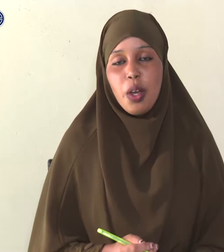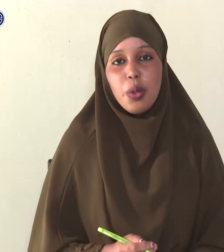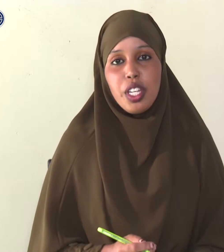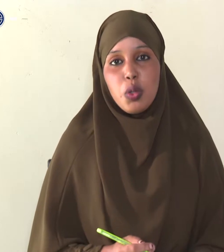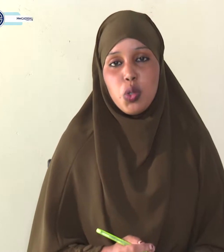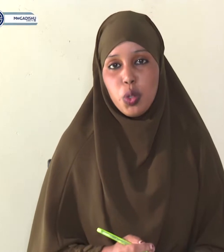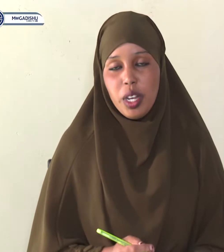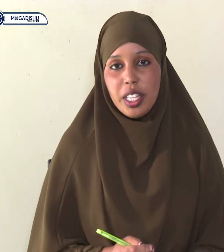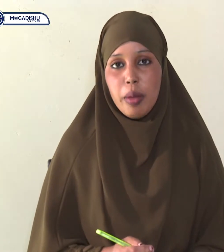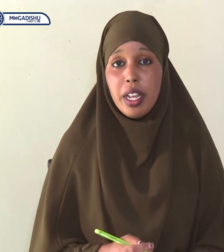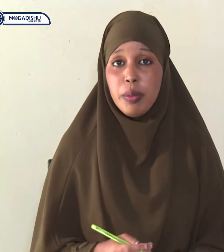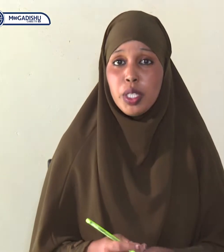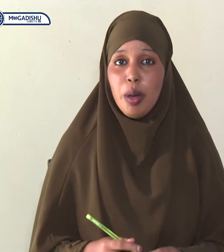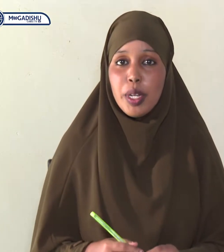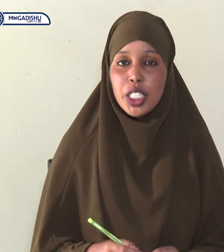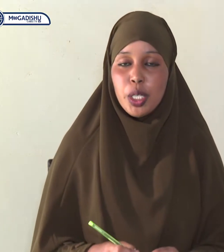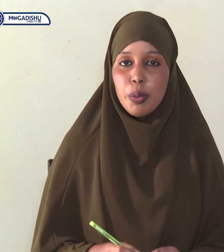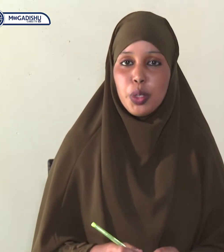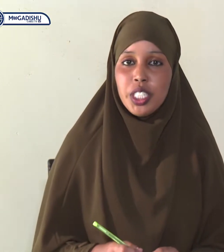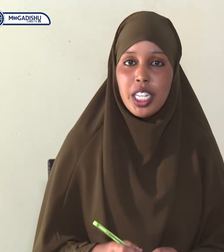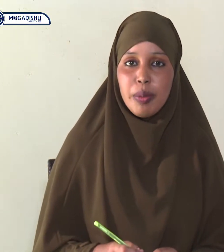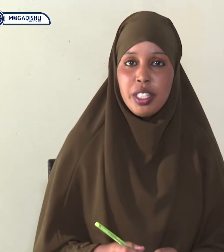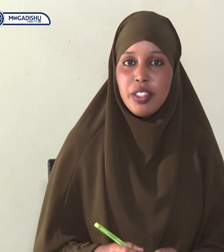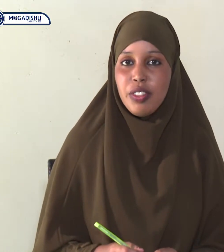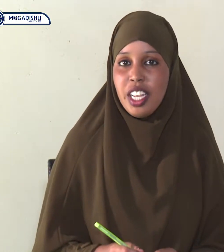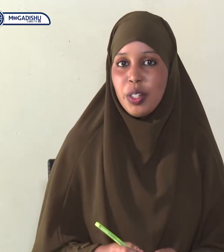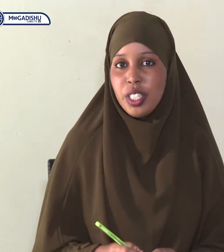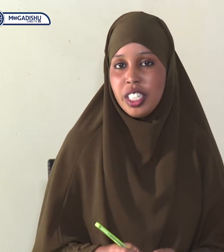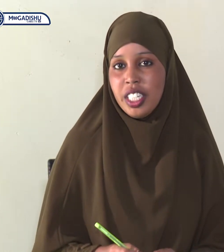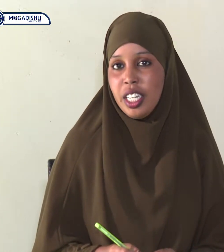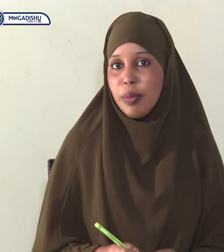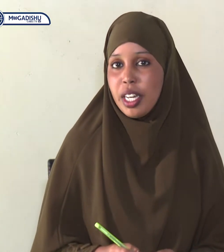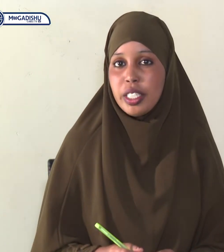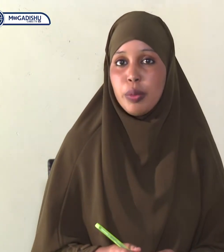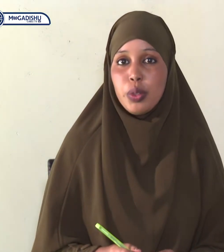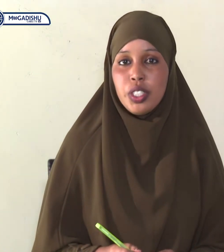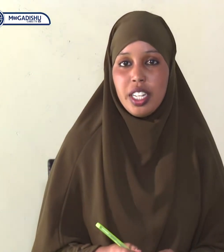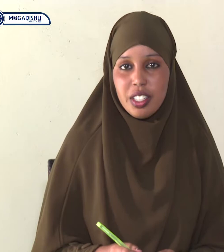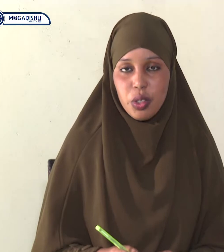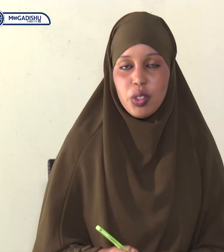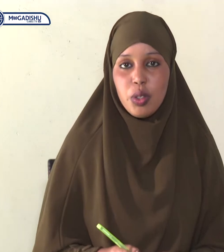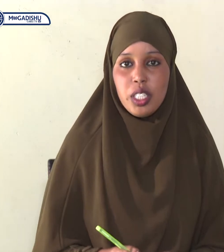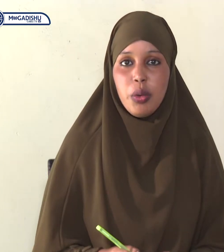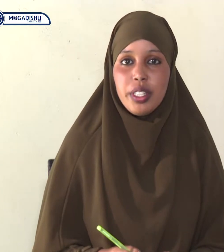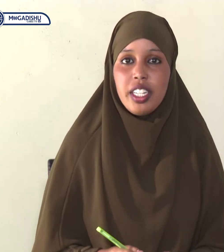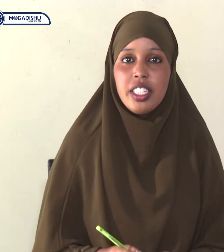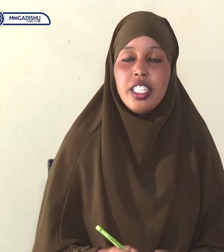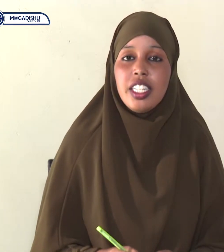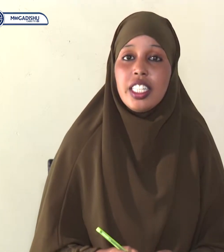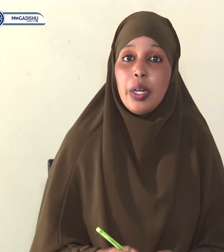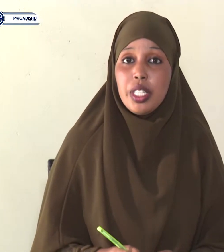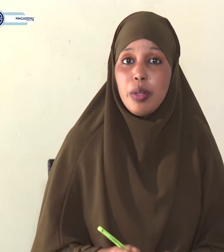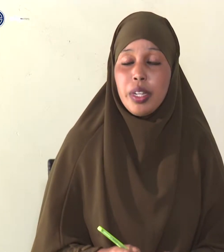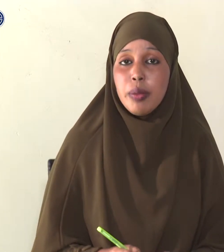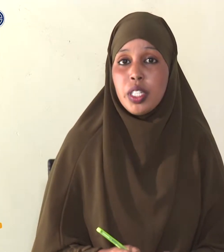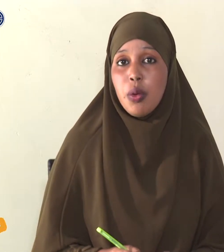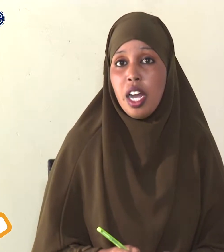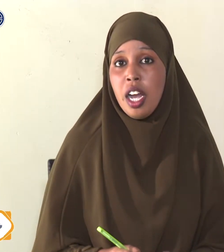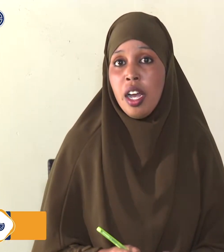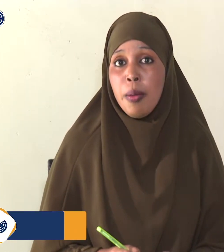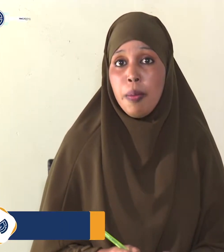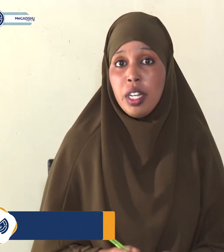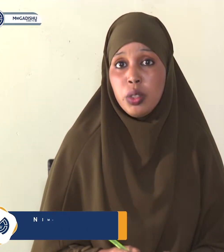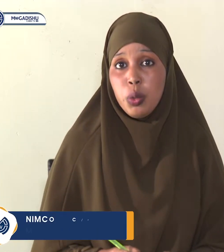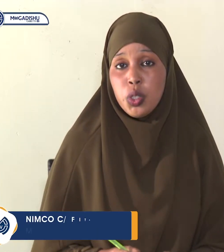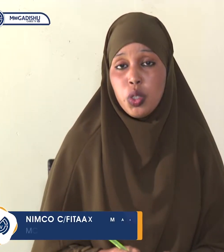macaan oo wanaagsan daawadayaal kusoo dhawaada barnaamijka waxbarashada muqdisho cable tv xaruntada dhexe ee magaalada muqdisho aad si toos uga daawataan daawadayaal barnaamijka